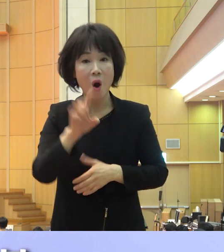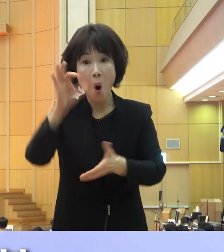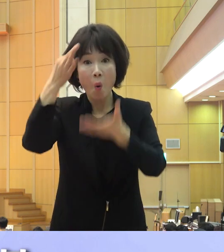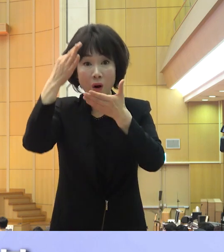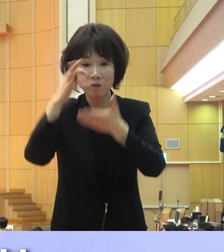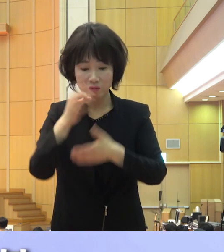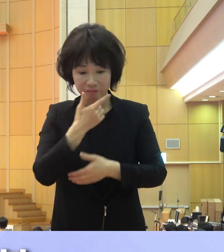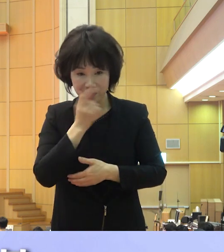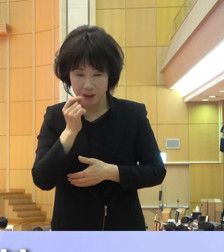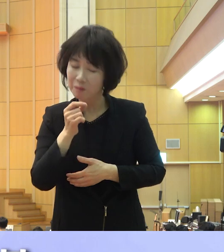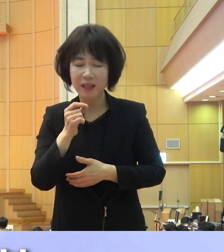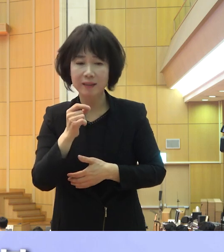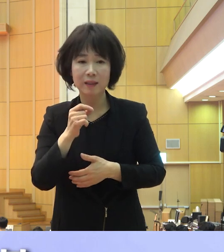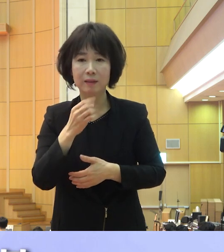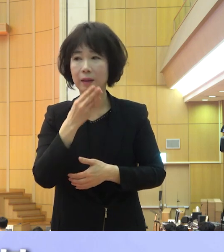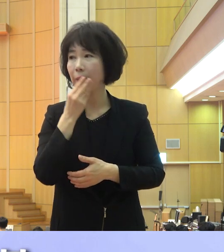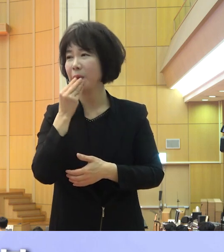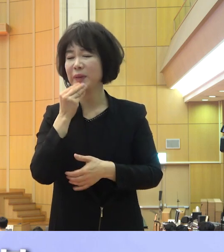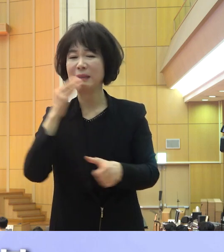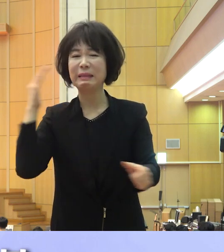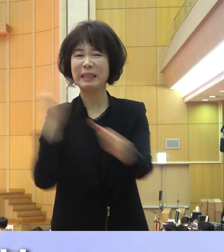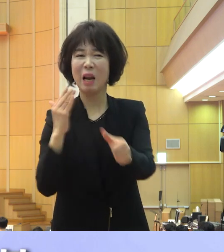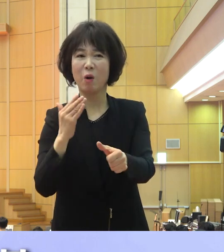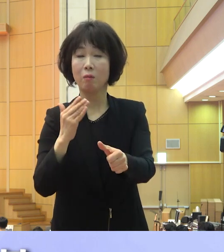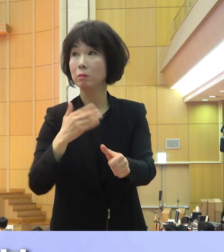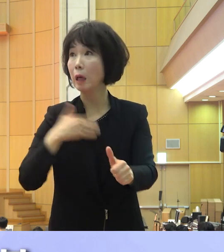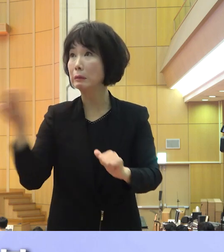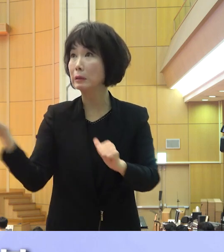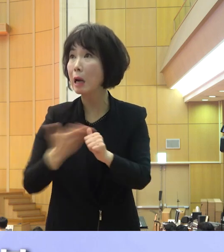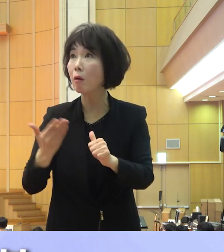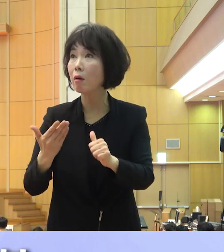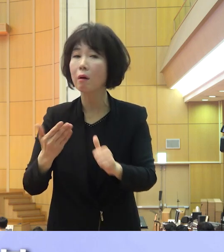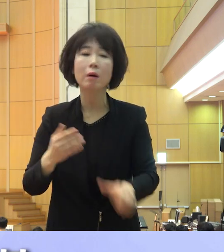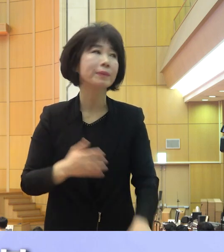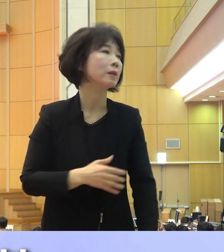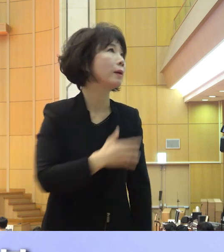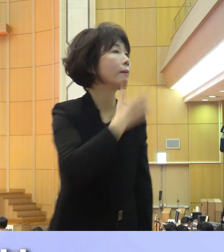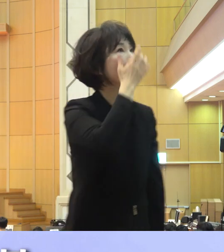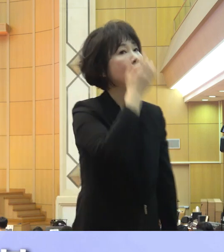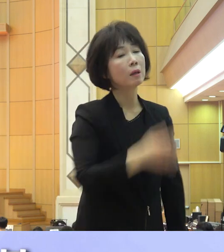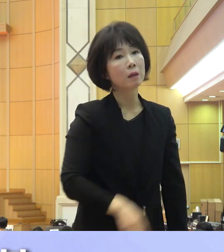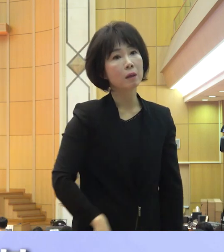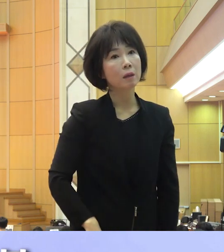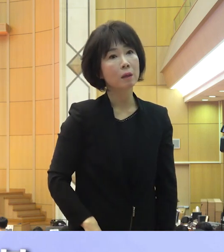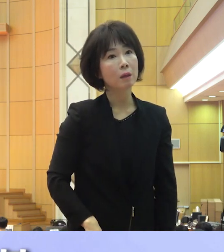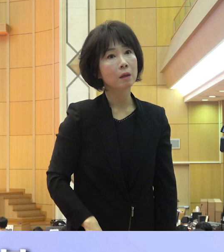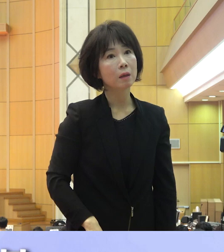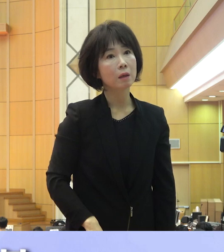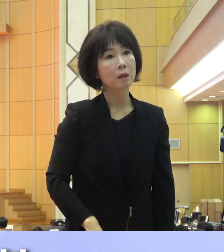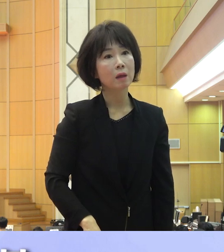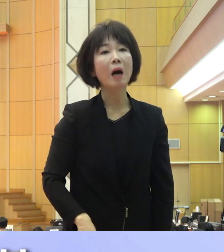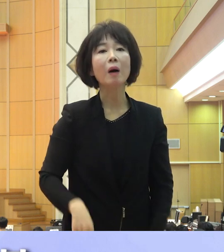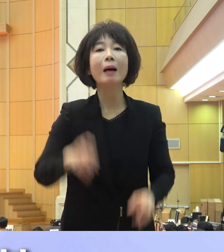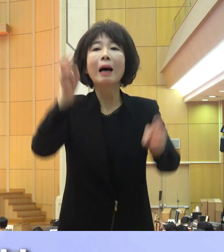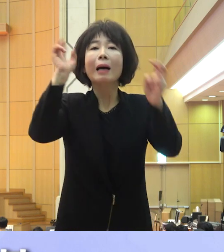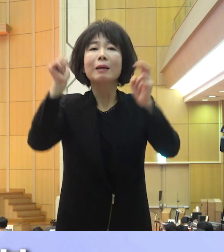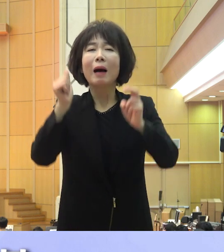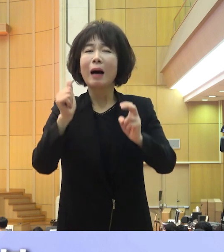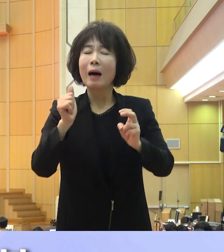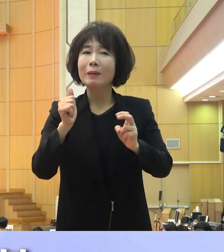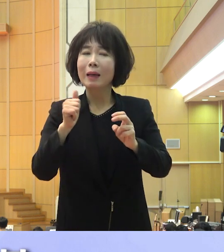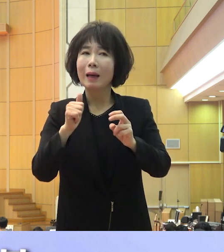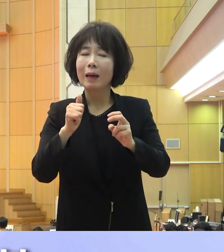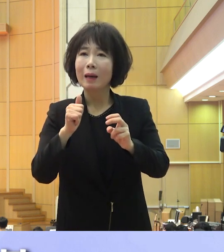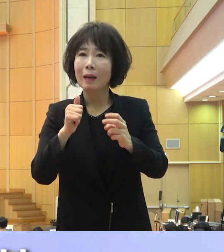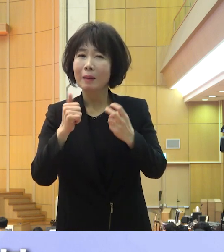누군 그만둬라 이럴 수가 없으니까 고등학교 졸업 이상자만